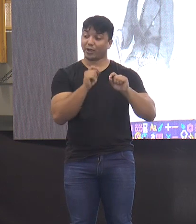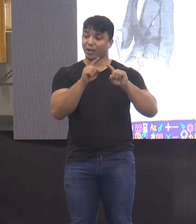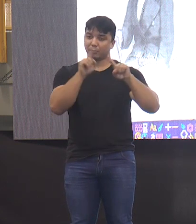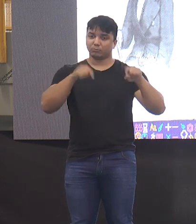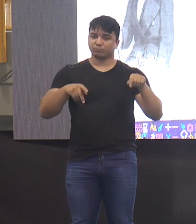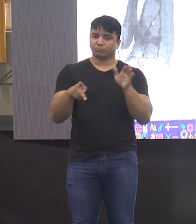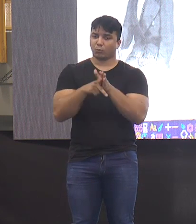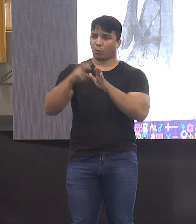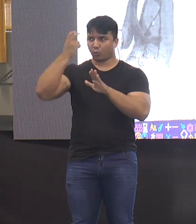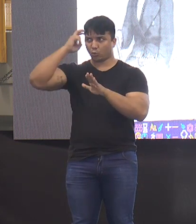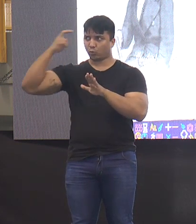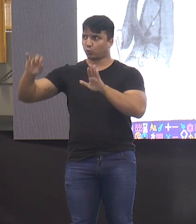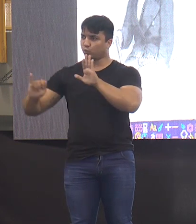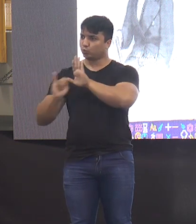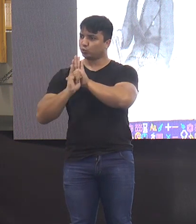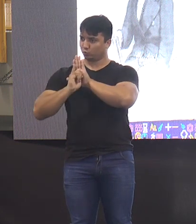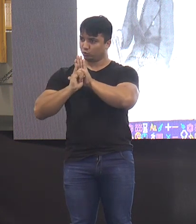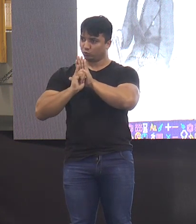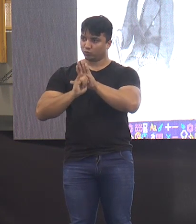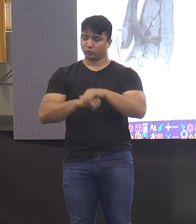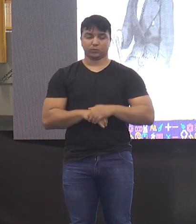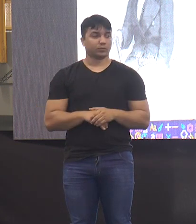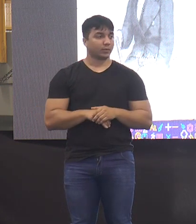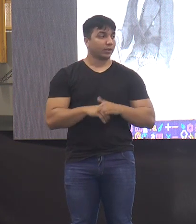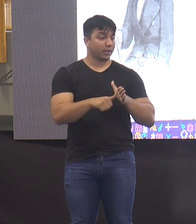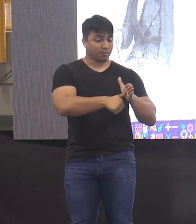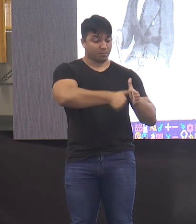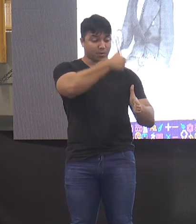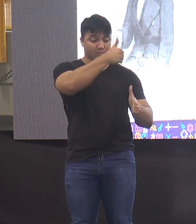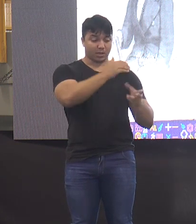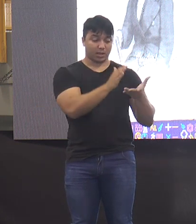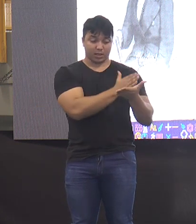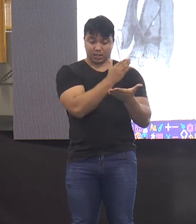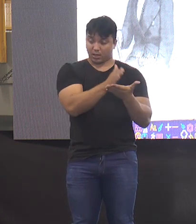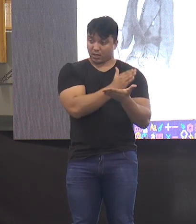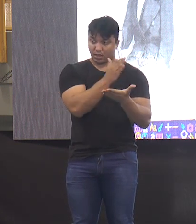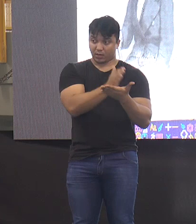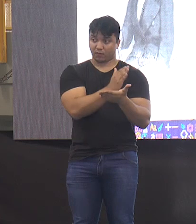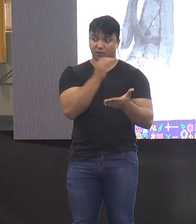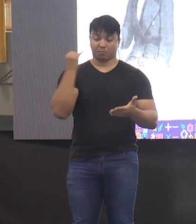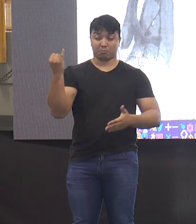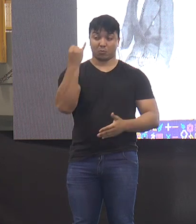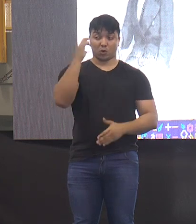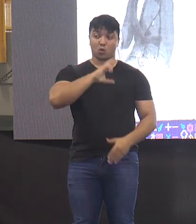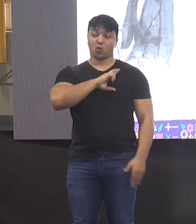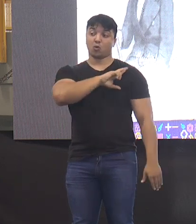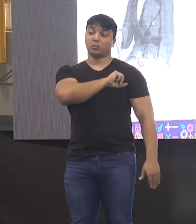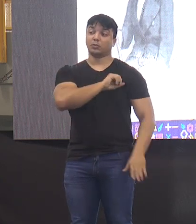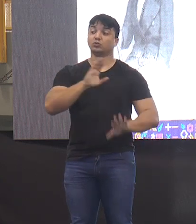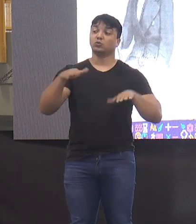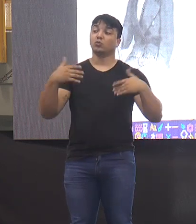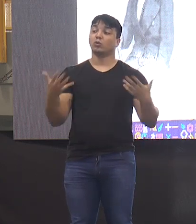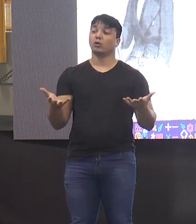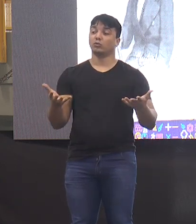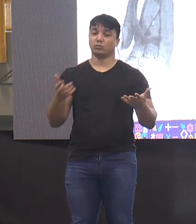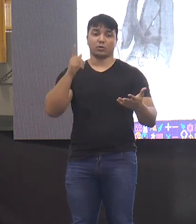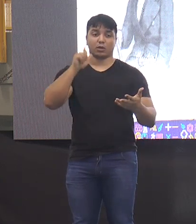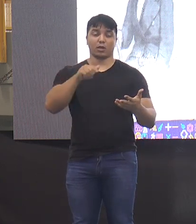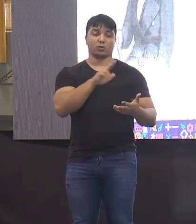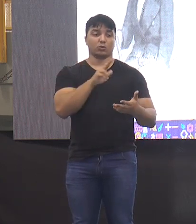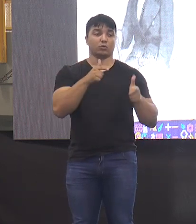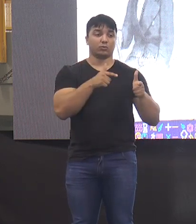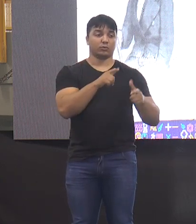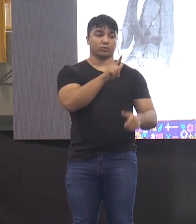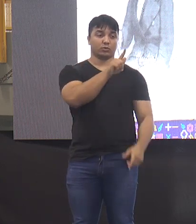cultural própria. O primeiro livro essencialmente romântico é o